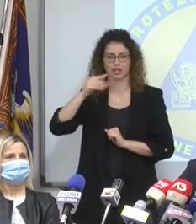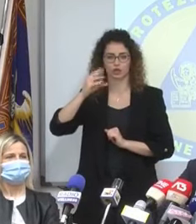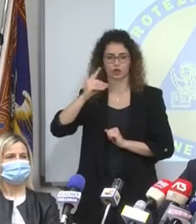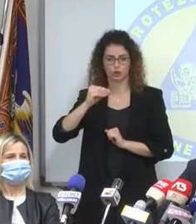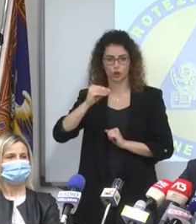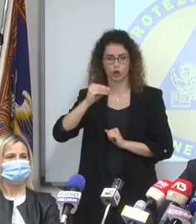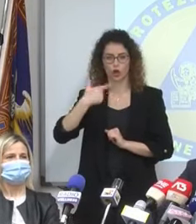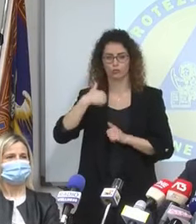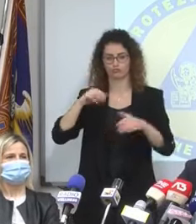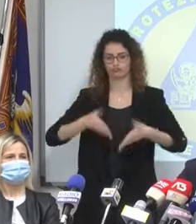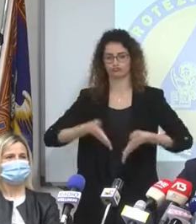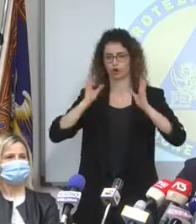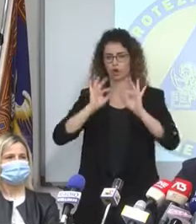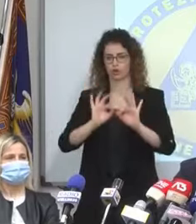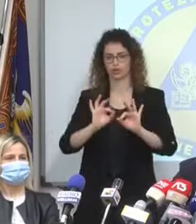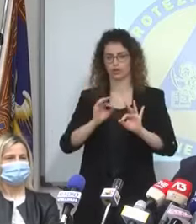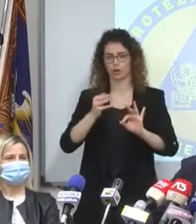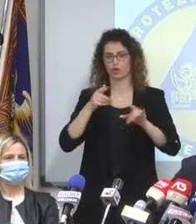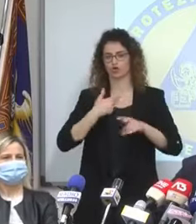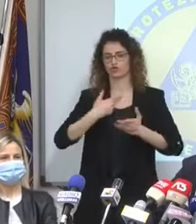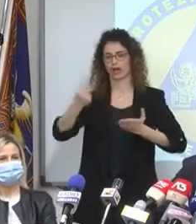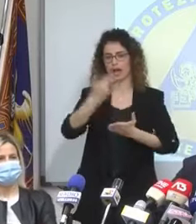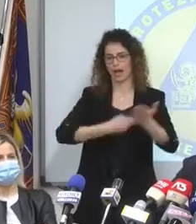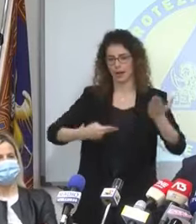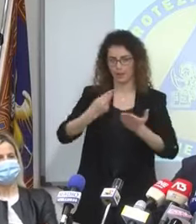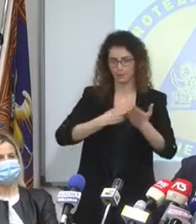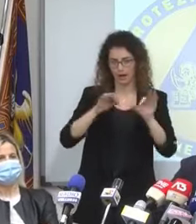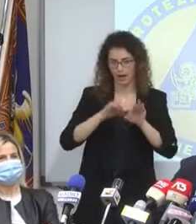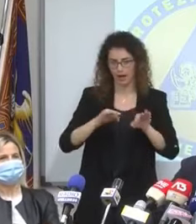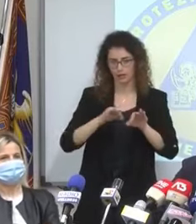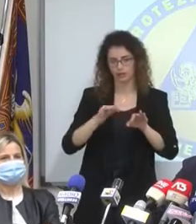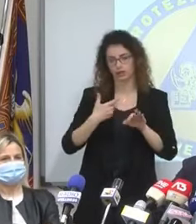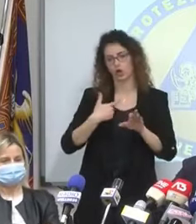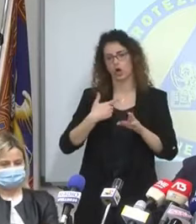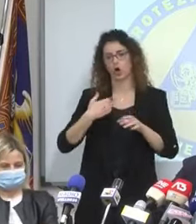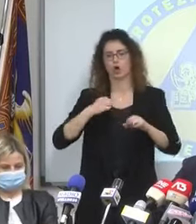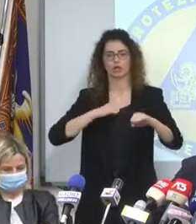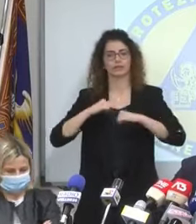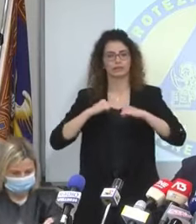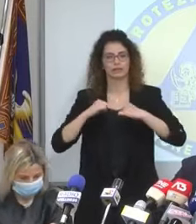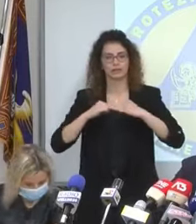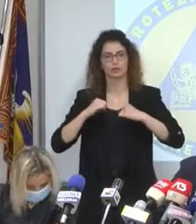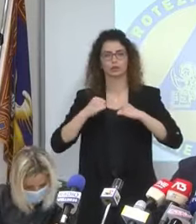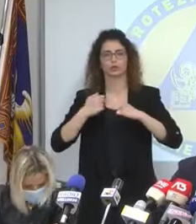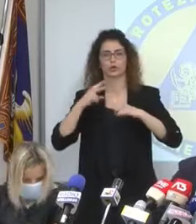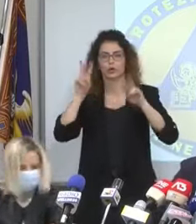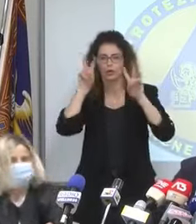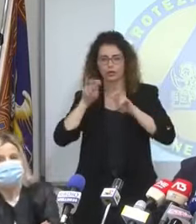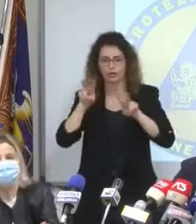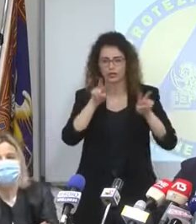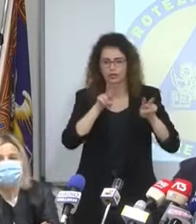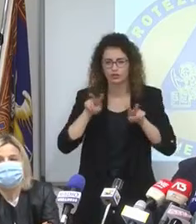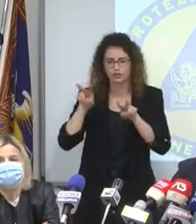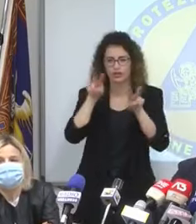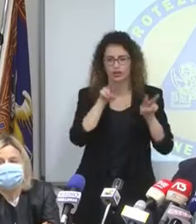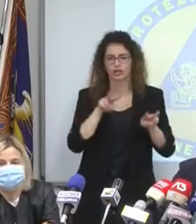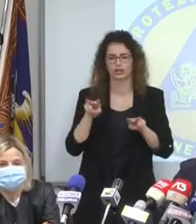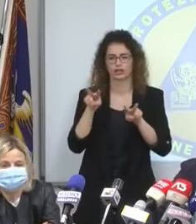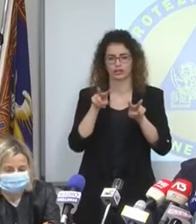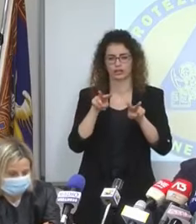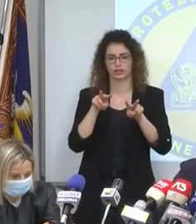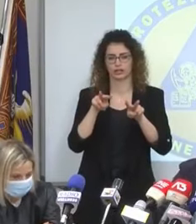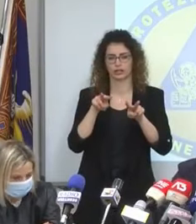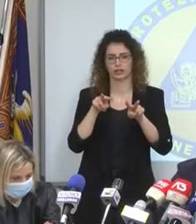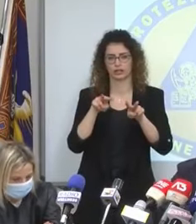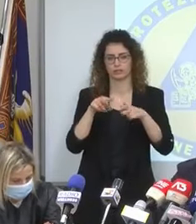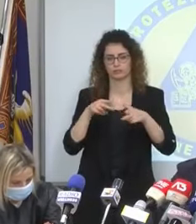cioè strutture come quella, adesso non è che abbiamo un piano delle strutture, i nostri direttori stanno cercando sempre di più di creare